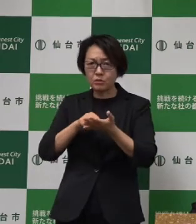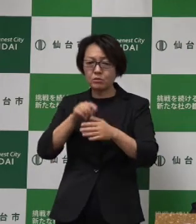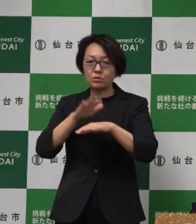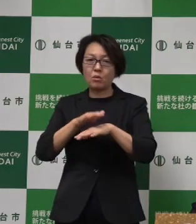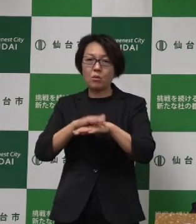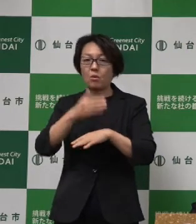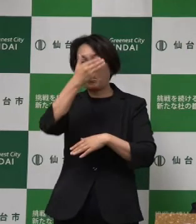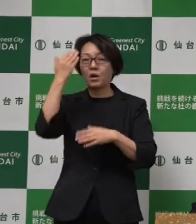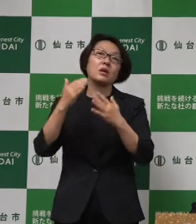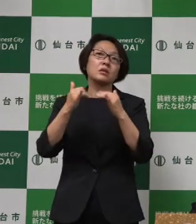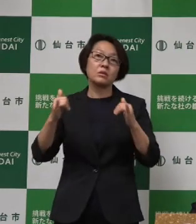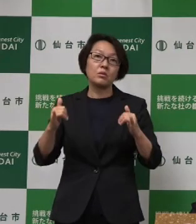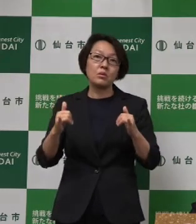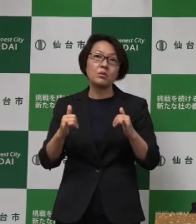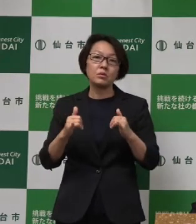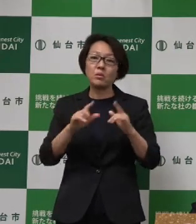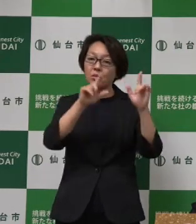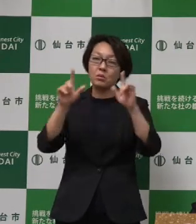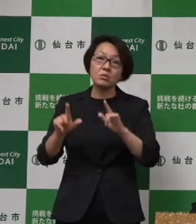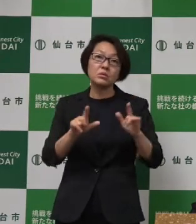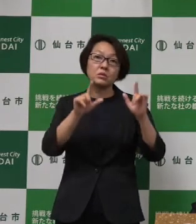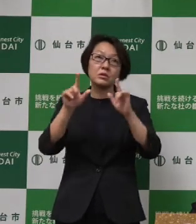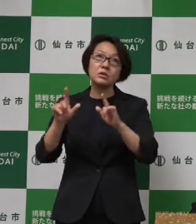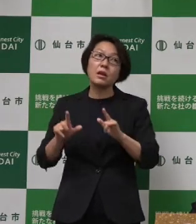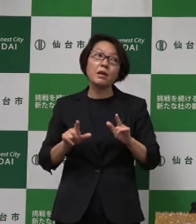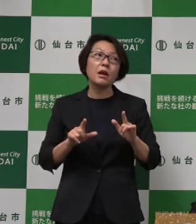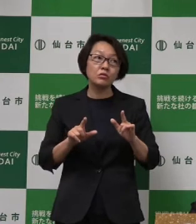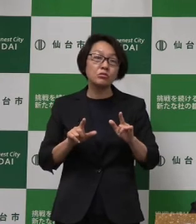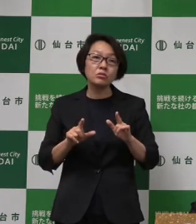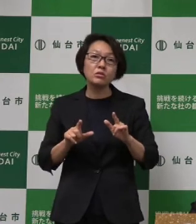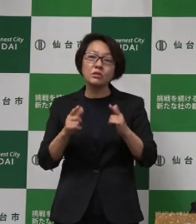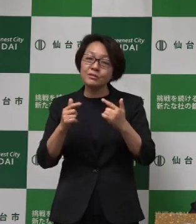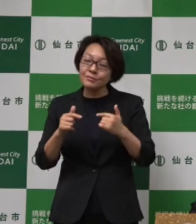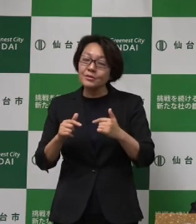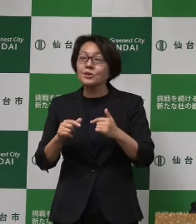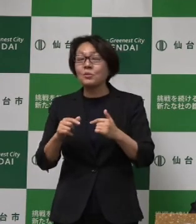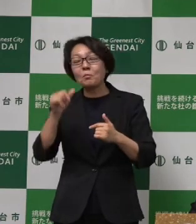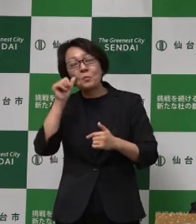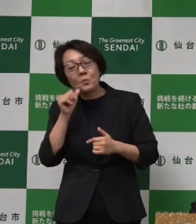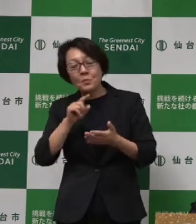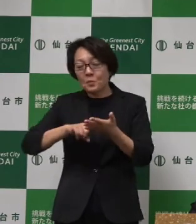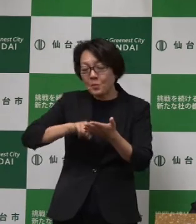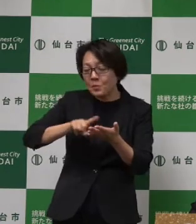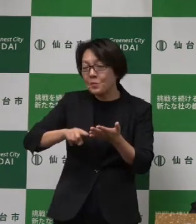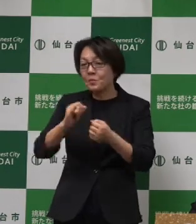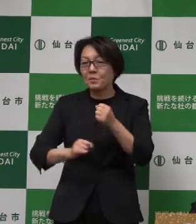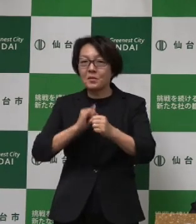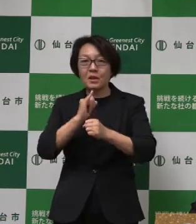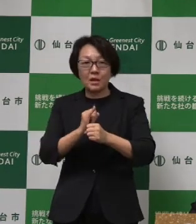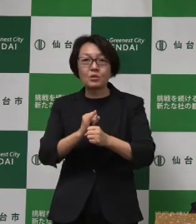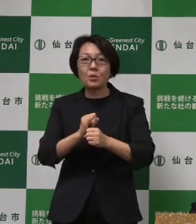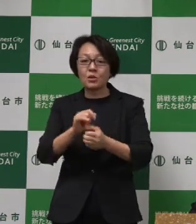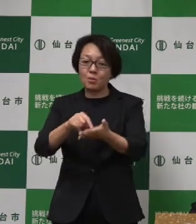若い方々の生活の何でしょうか、普段使いのものに合っているところもあるというふう